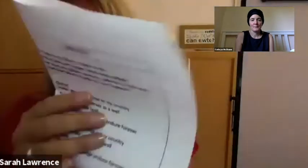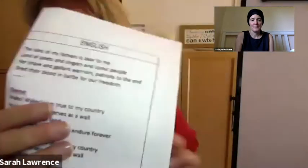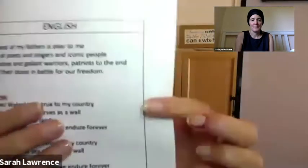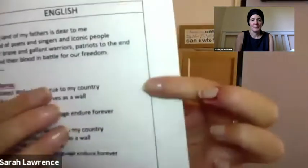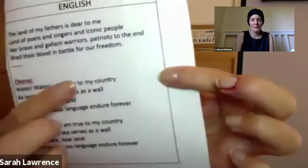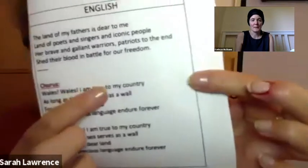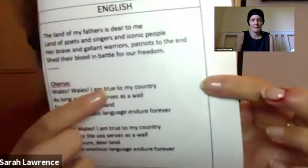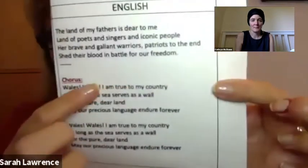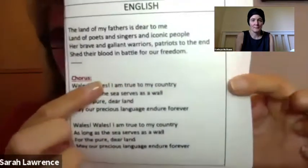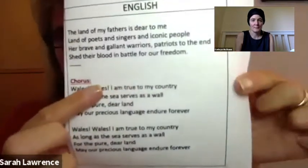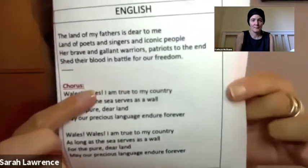I'm glad.